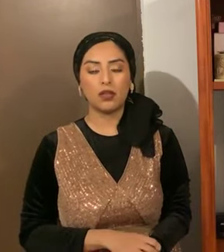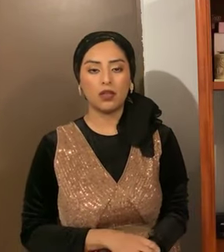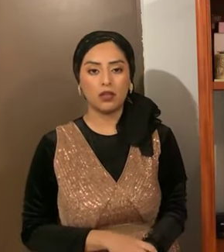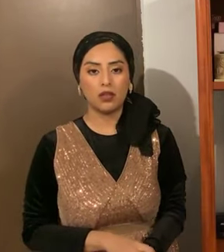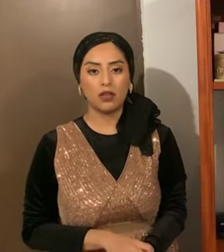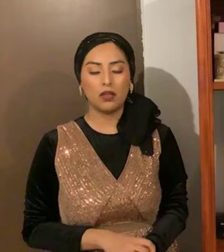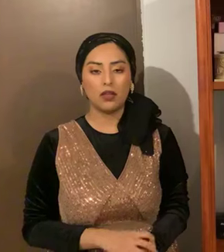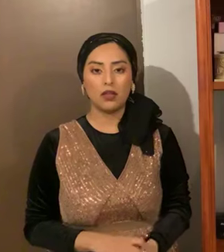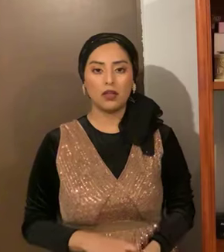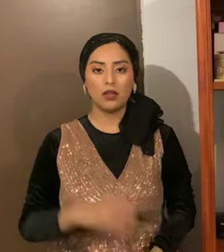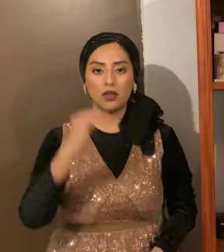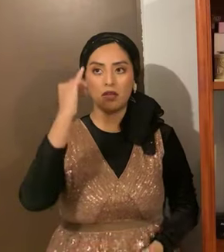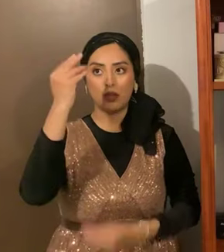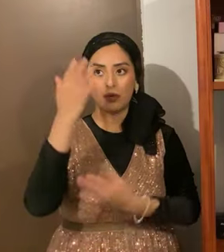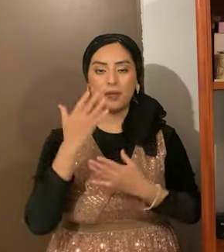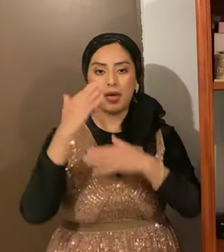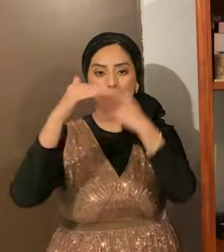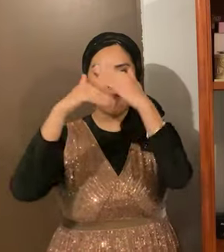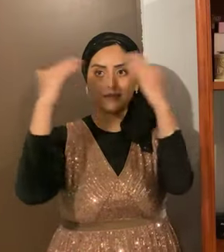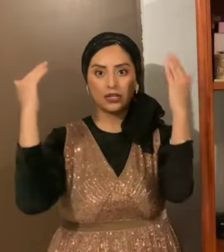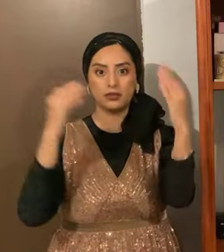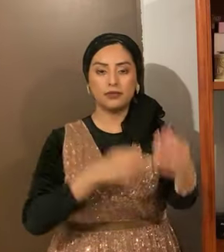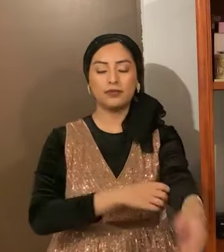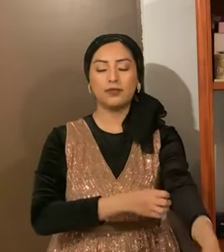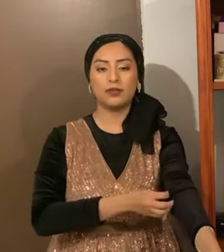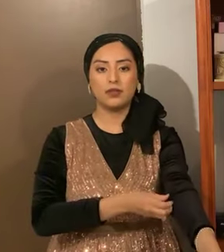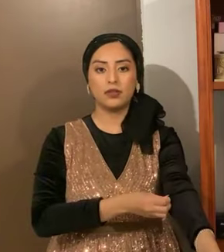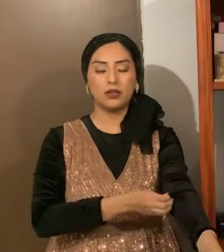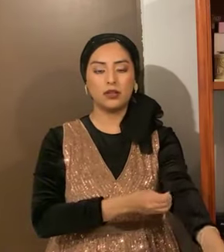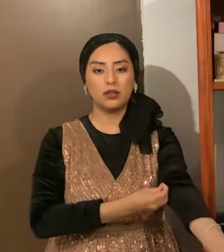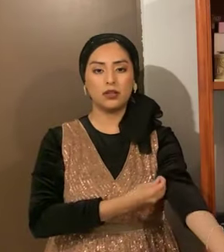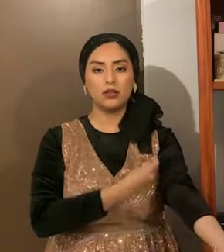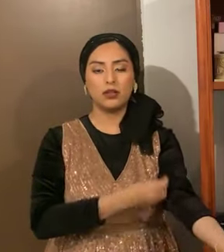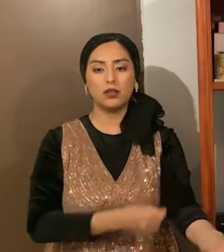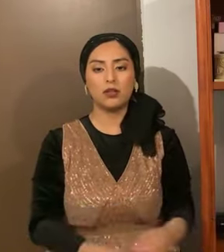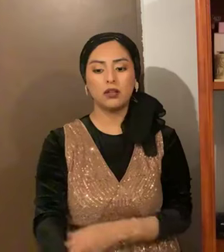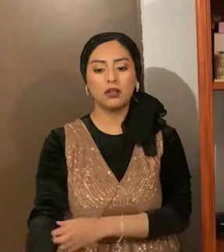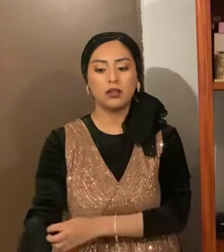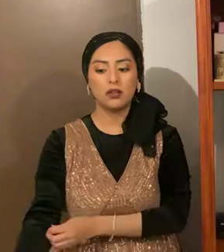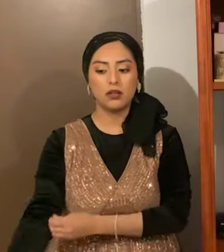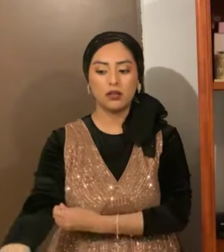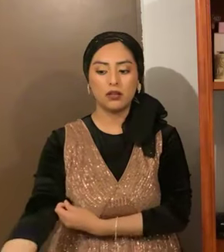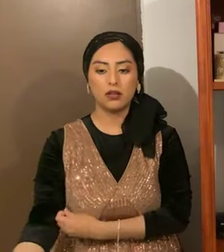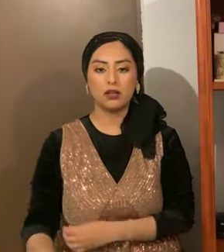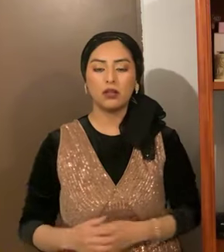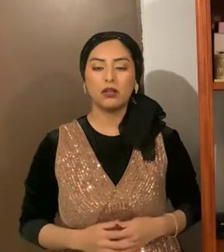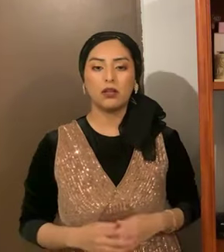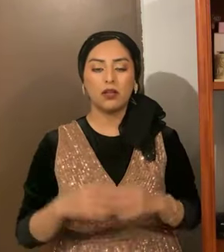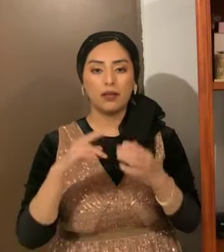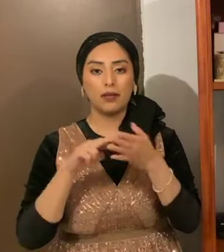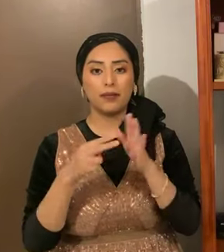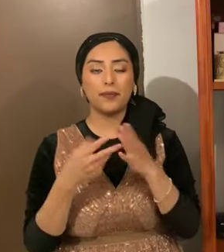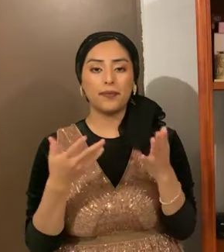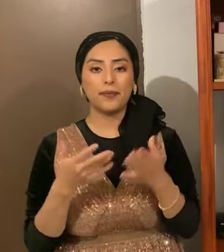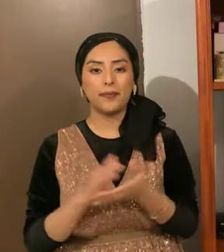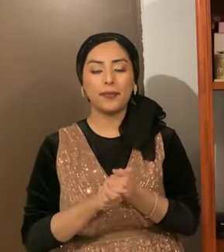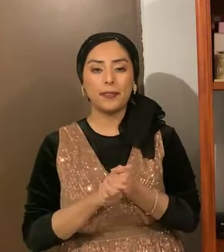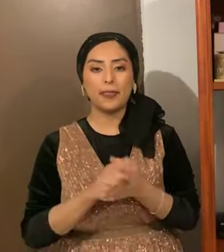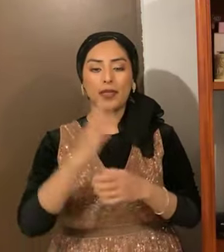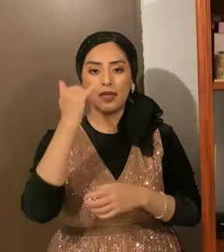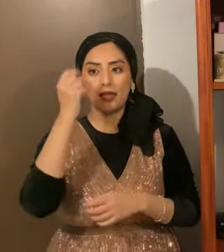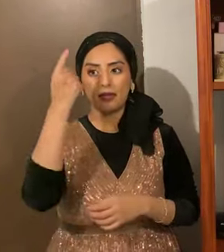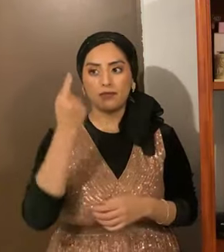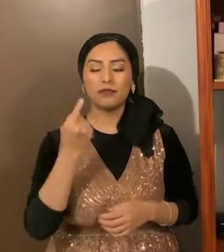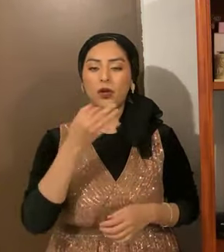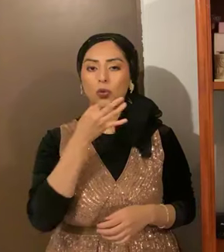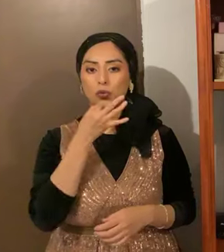Yahweh en el cielo. Entonces, cambio de tiempos. Ahora, eso nos indica que Yahshua